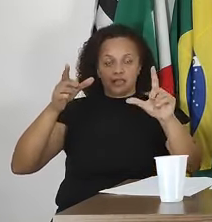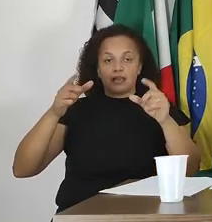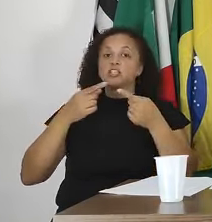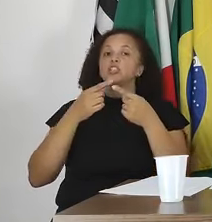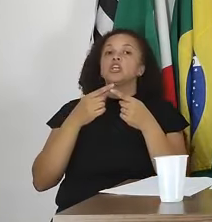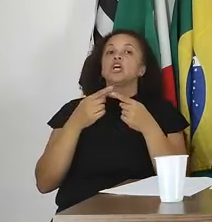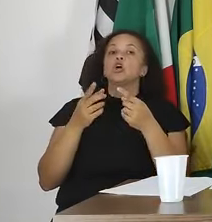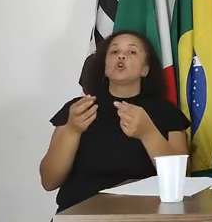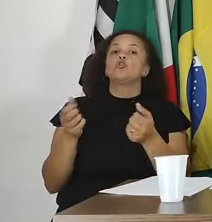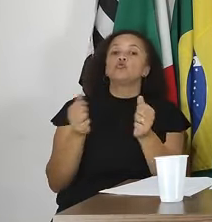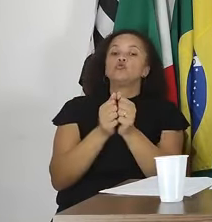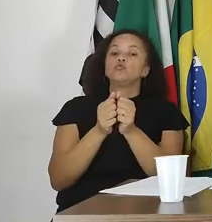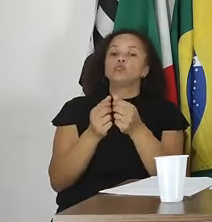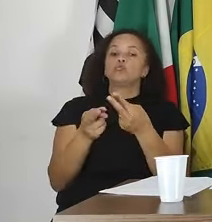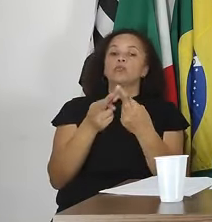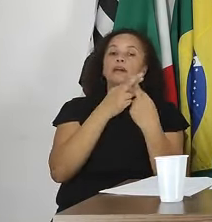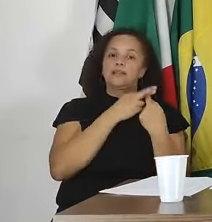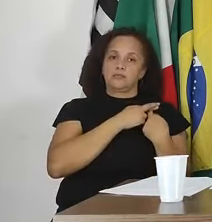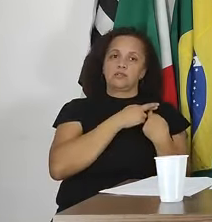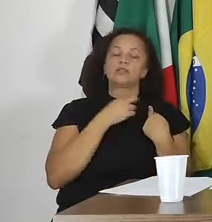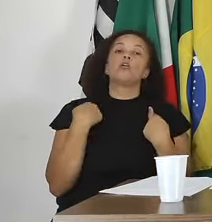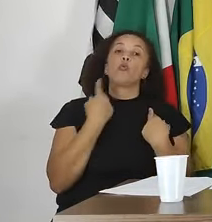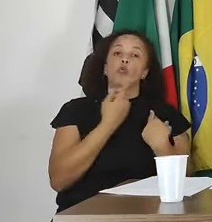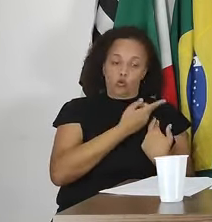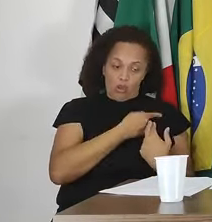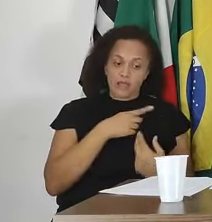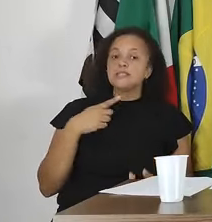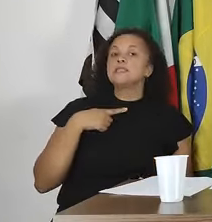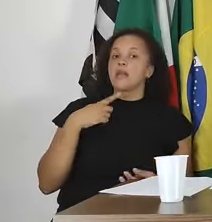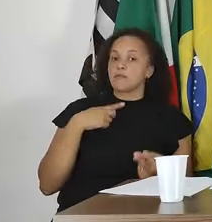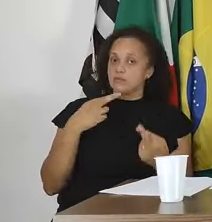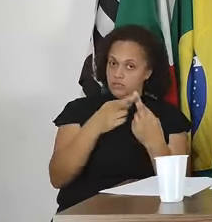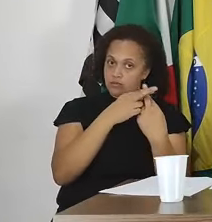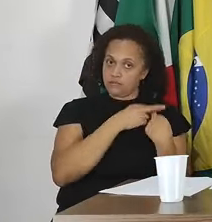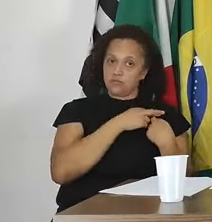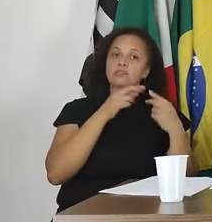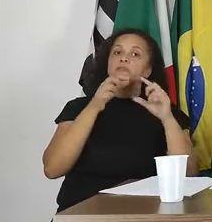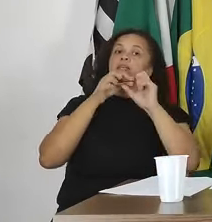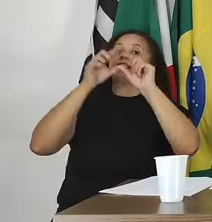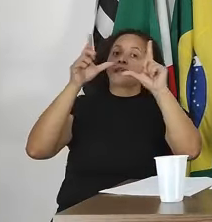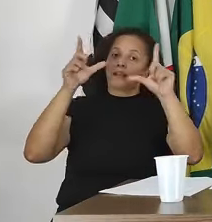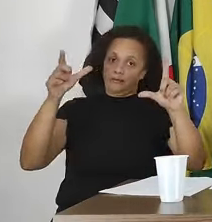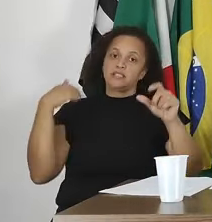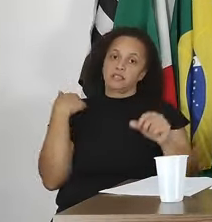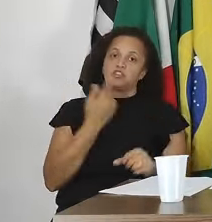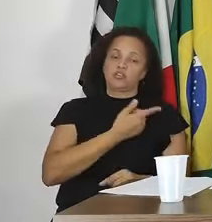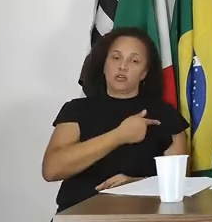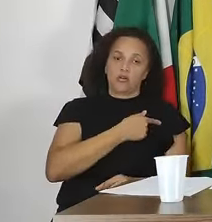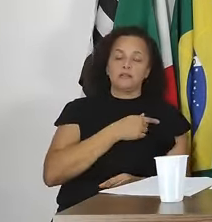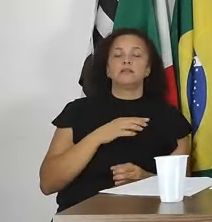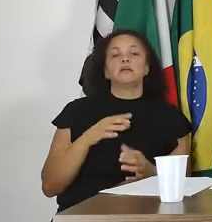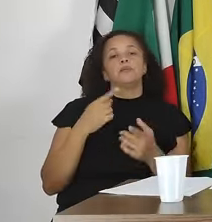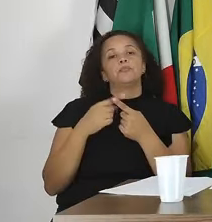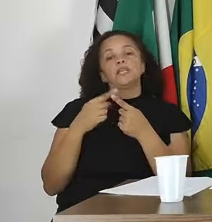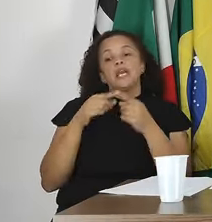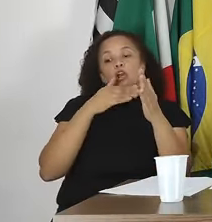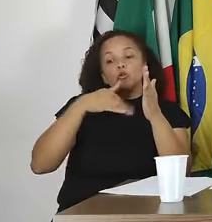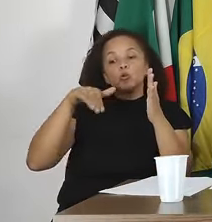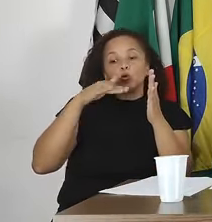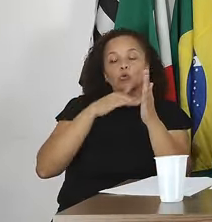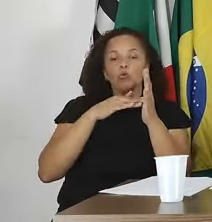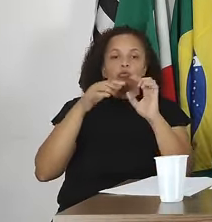de toda a nossa responsabilidade. Todas as coisas são listas, era adotado pelos coríntios na